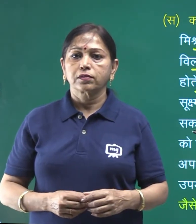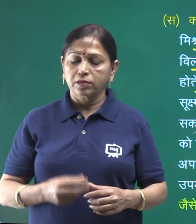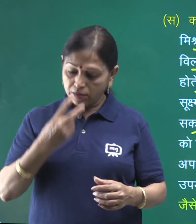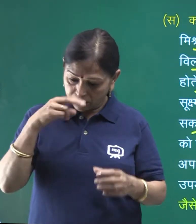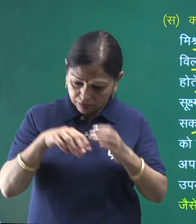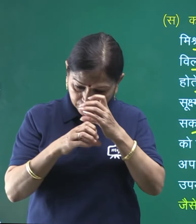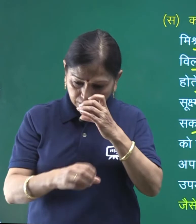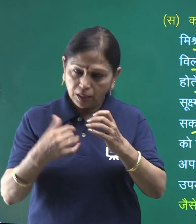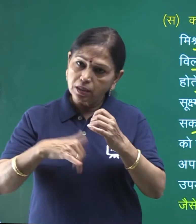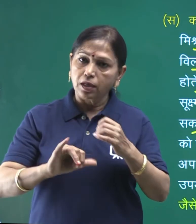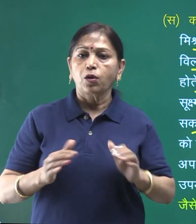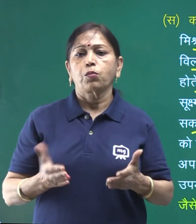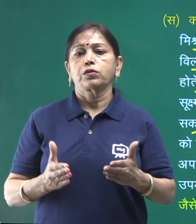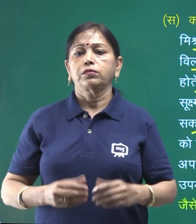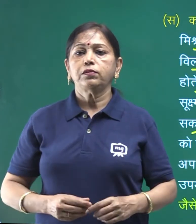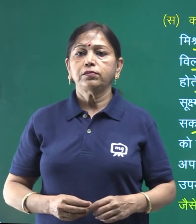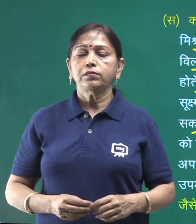देखे जा सकते हैं।